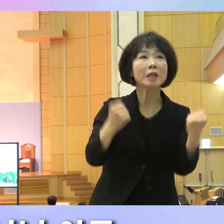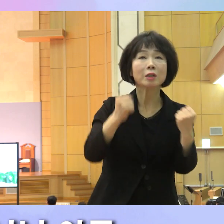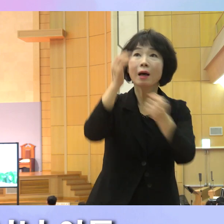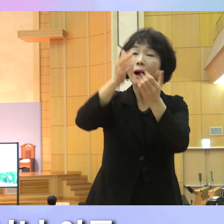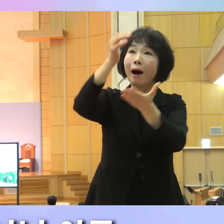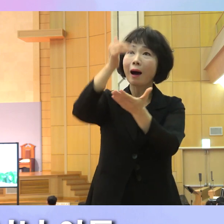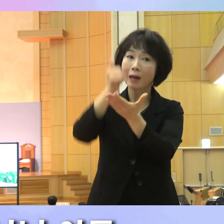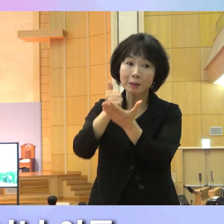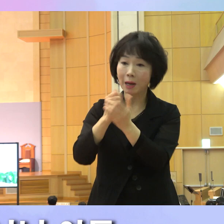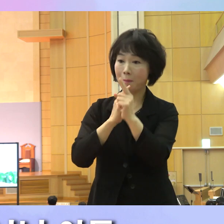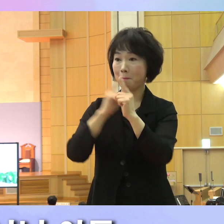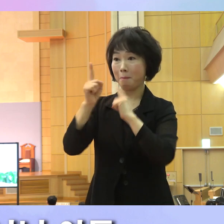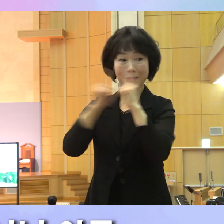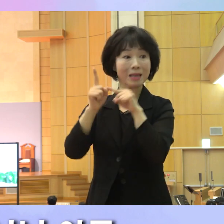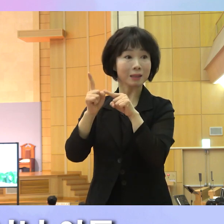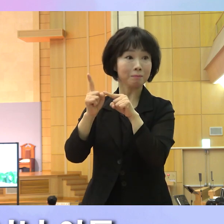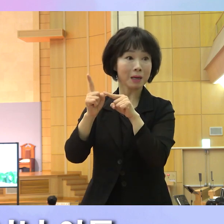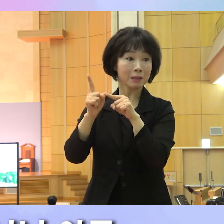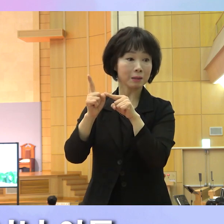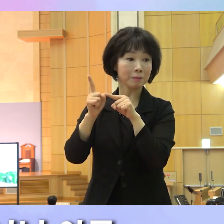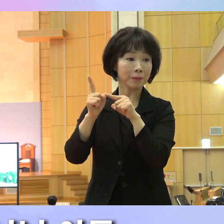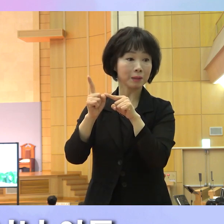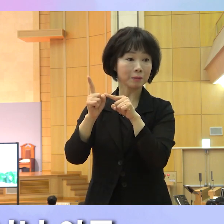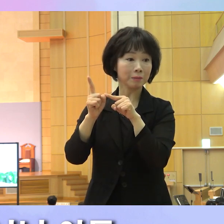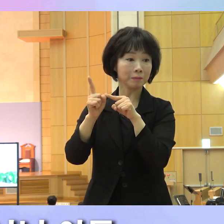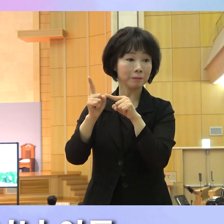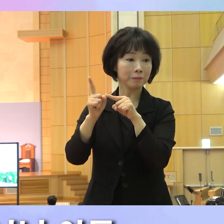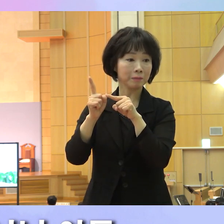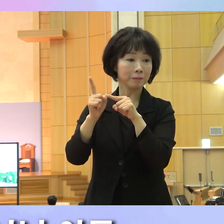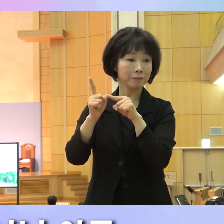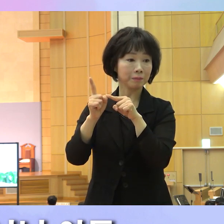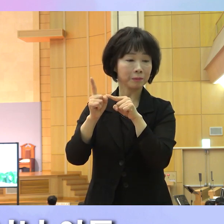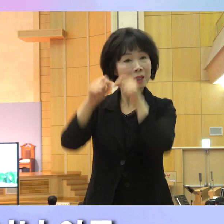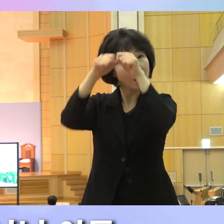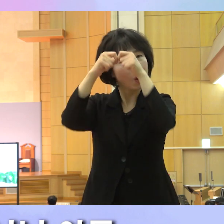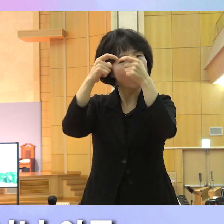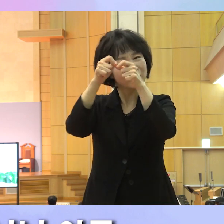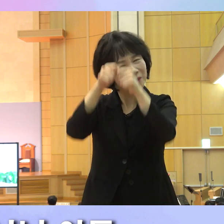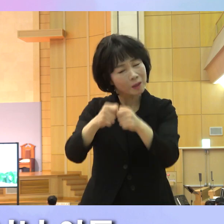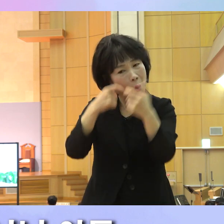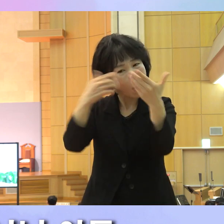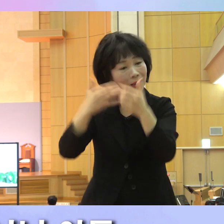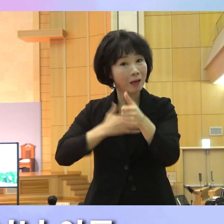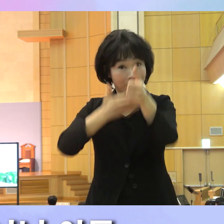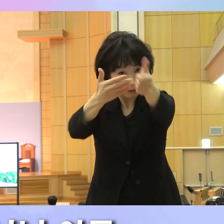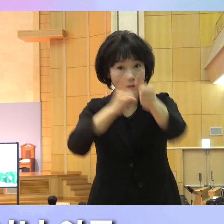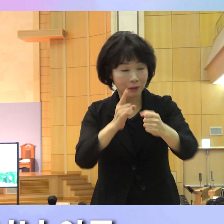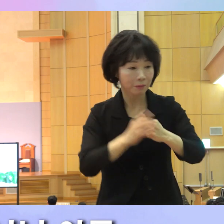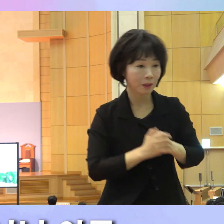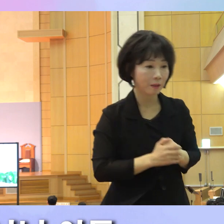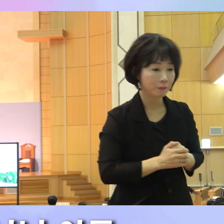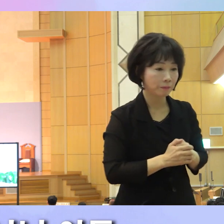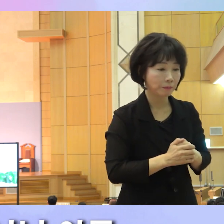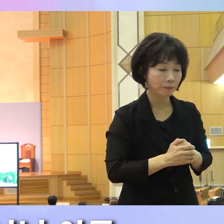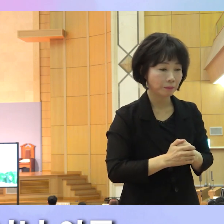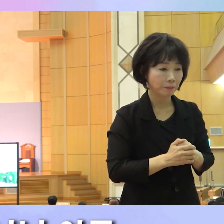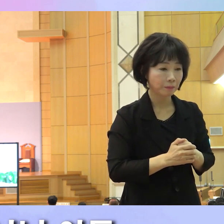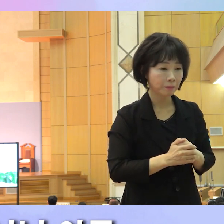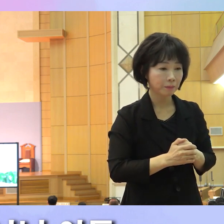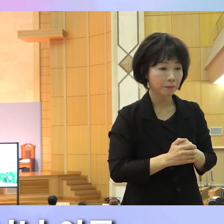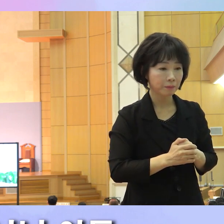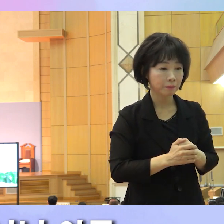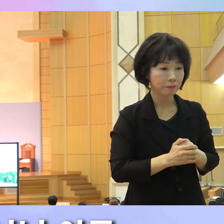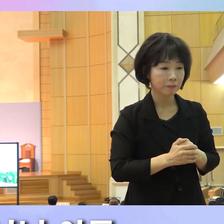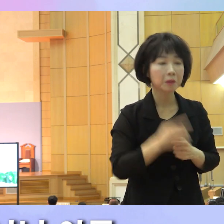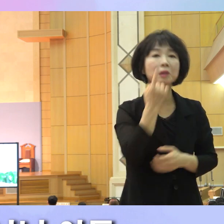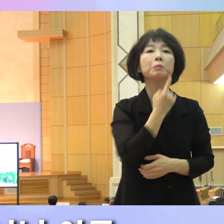말은 조금 이따 말씀을 들으면 더 알아요. 확실히 이것도 모르고 그냥 우리가 입으로